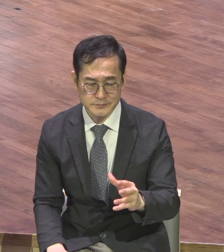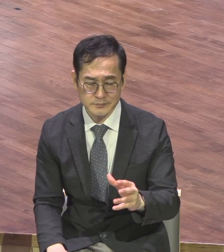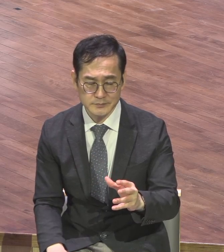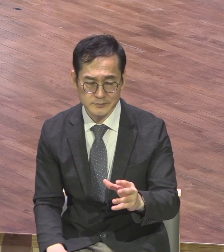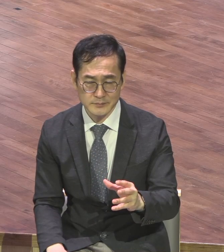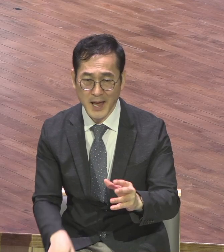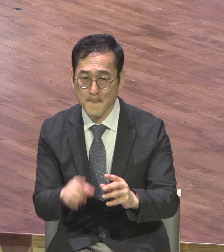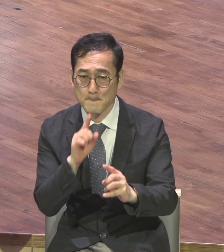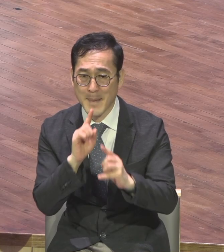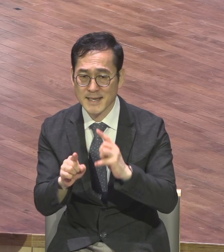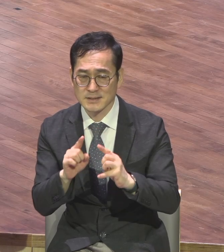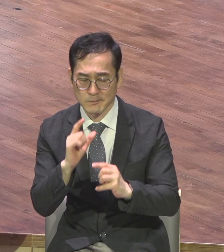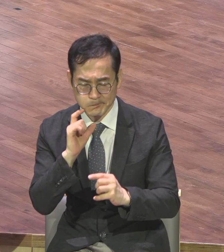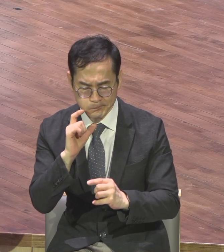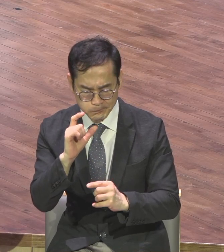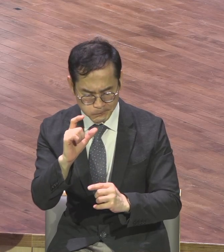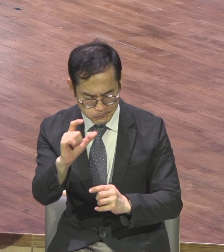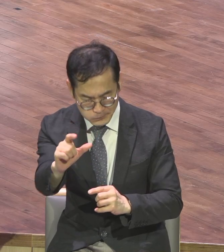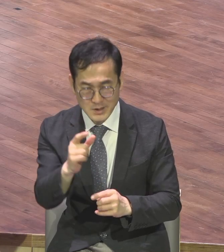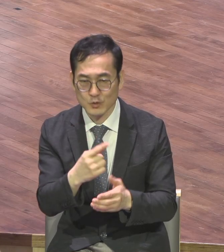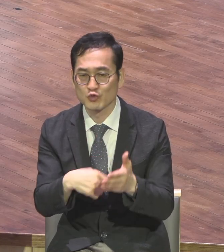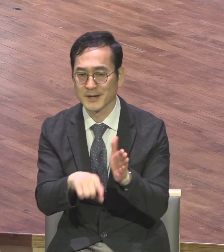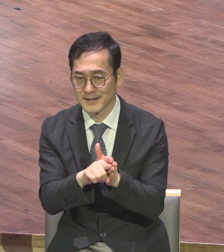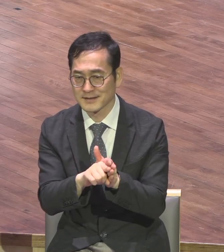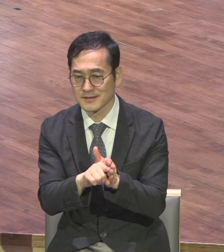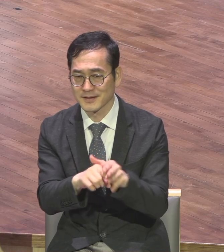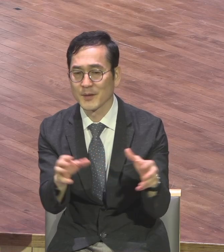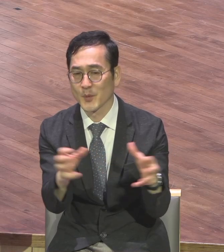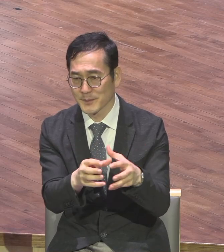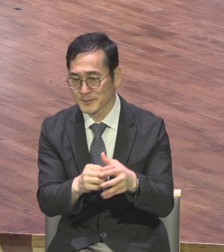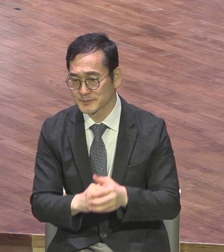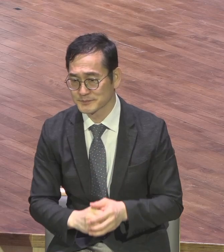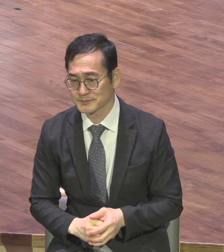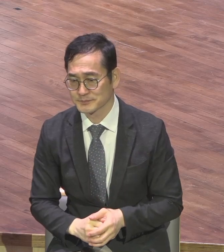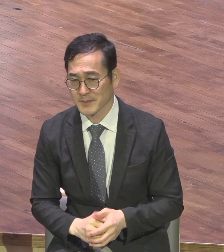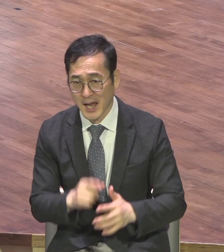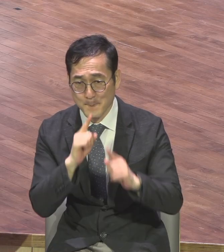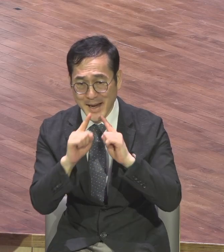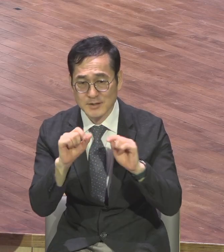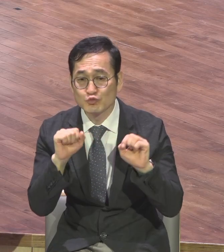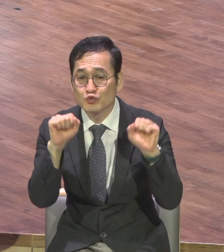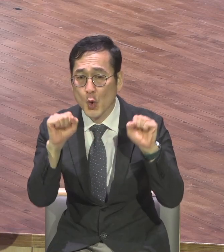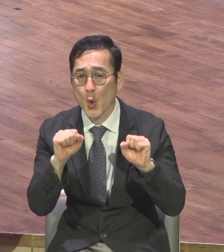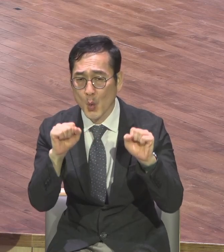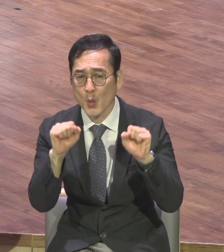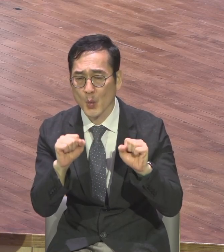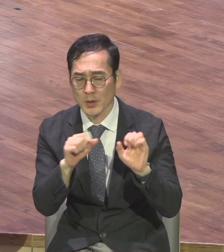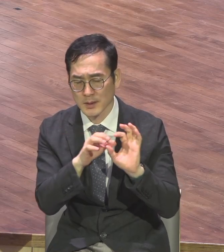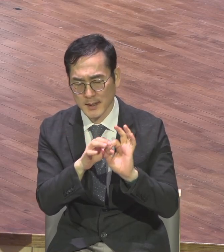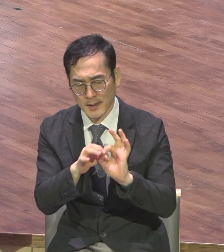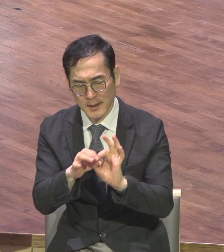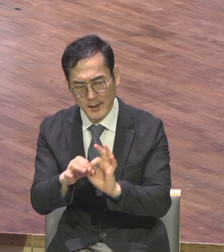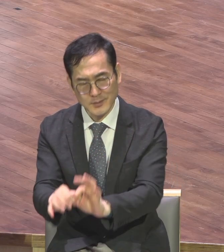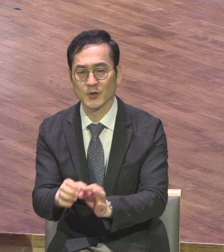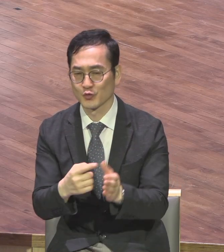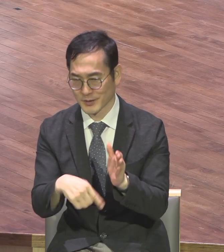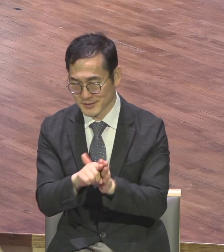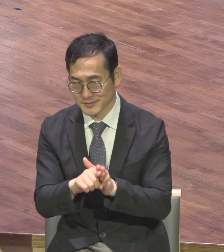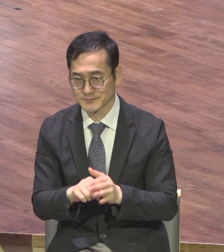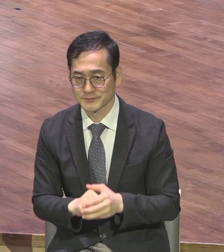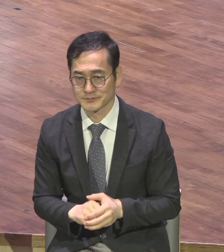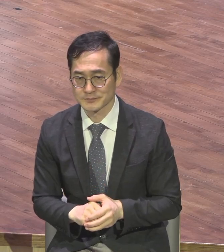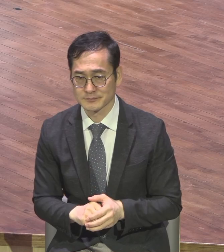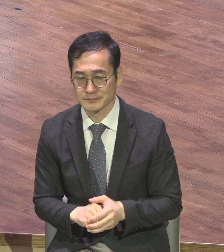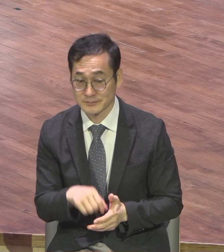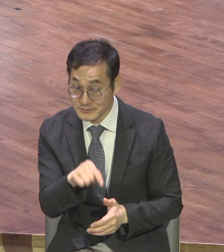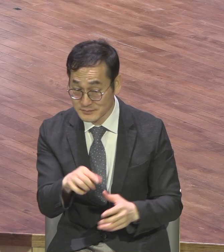지속적인 말씀 운동의 현장을 말합니다. 지속적인 말씀 운동, 말씀 운동. 그 누가 하느냐?